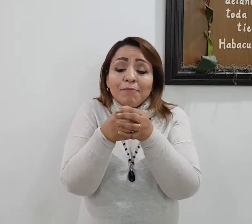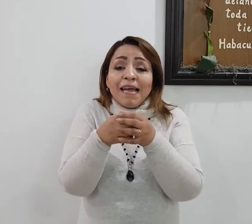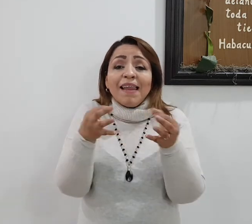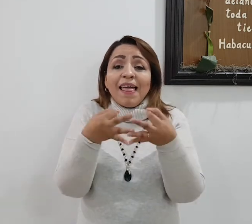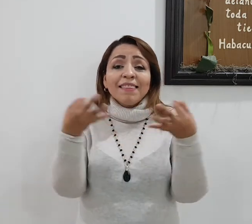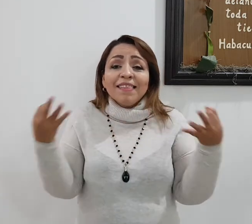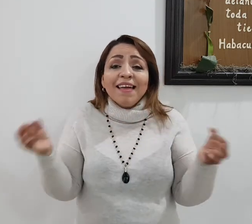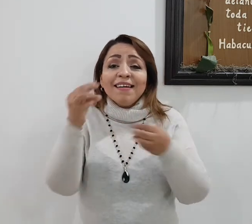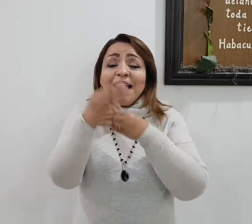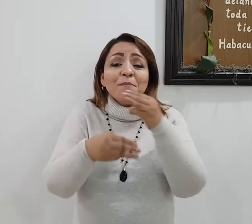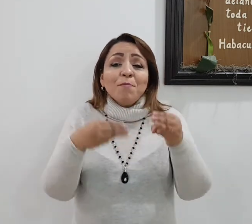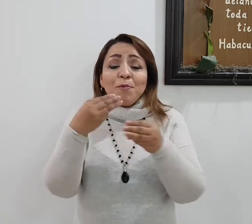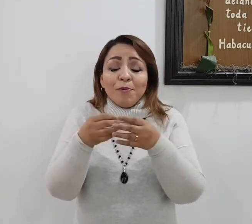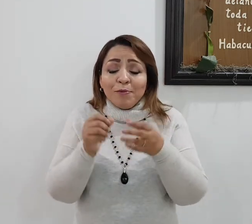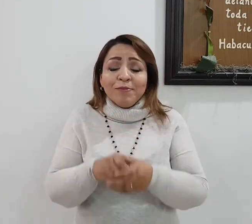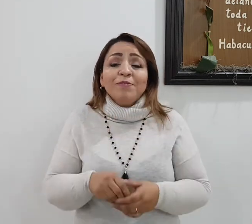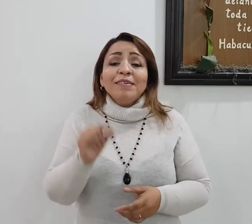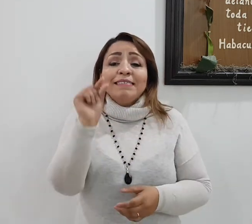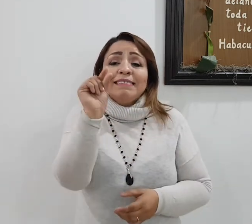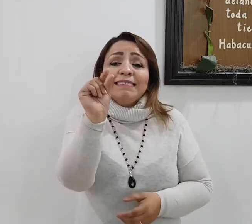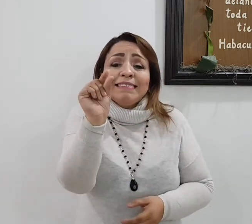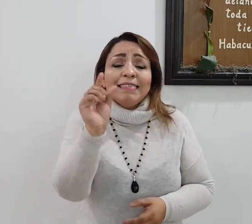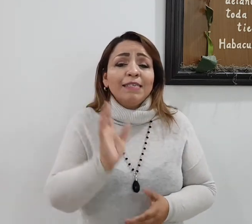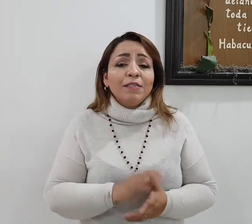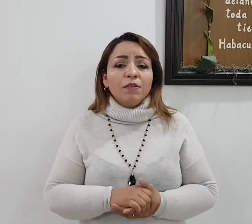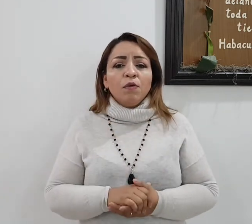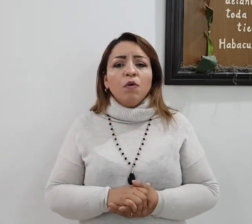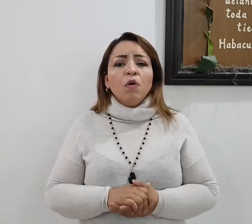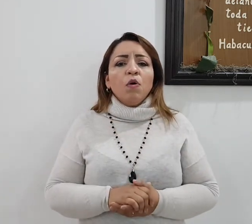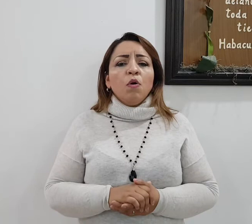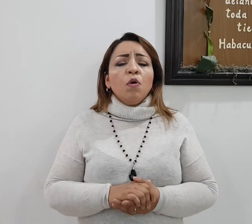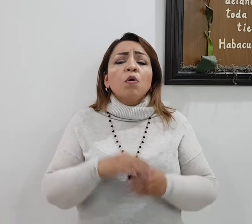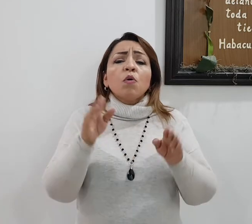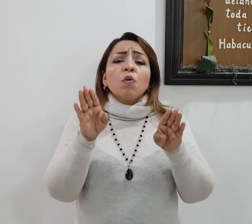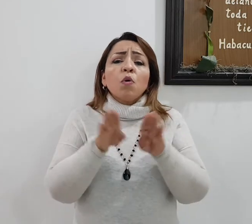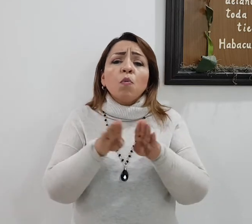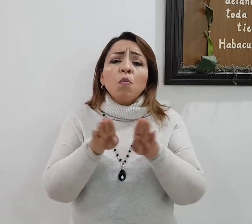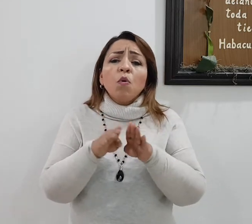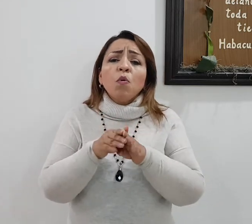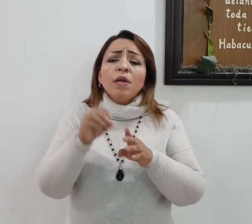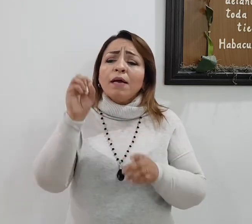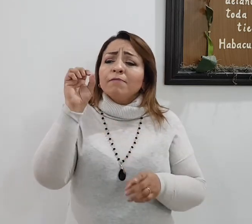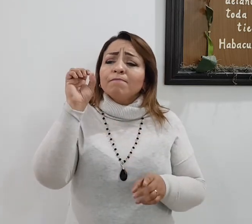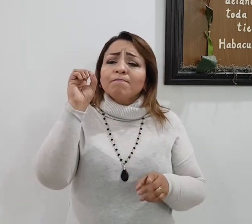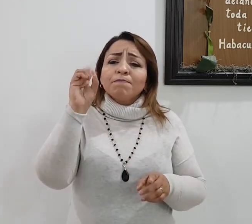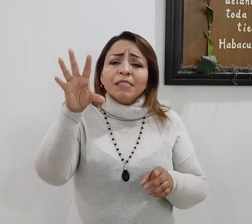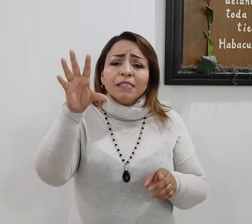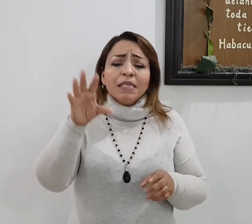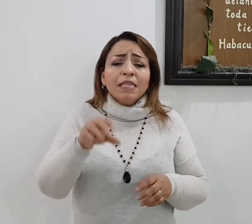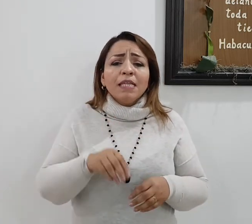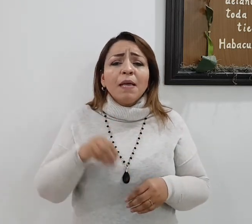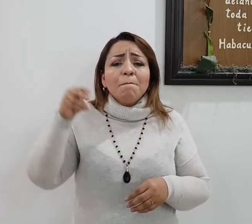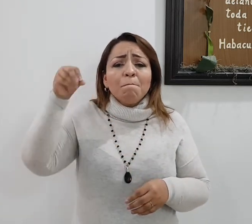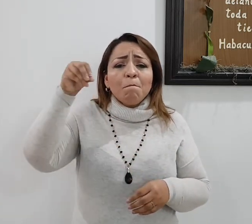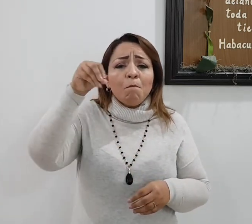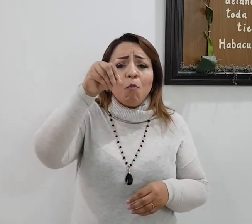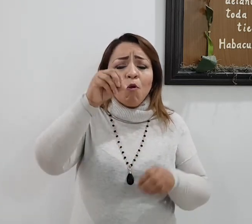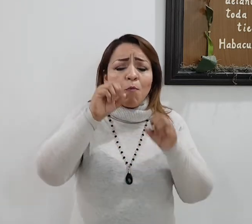de agua. Y dice como una brizna de polvo en una balanza, como si fuera polvo finito. Así ve a las naciones. Y nosotros